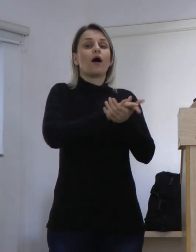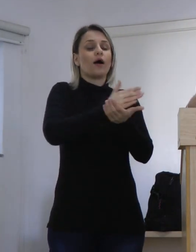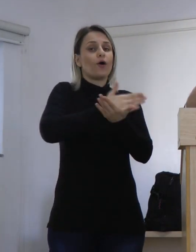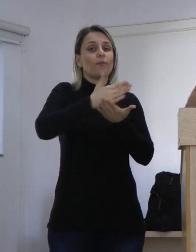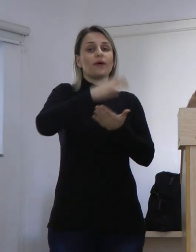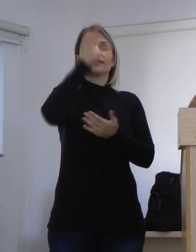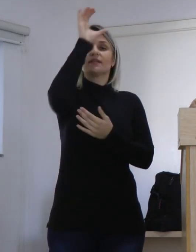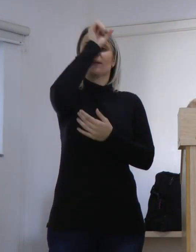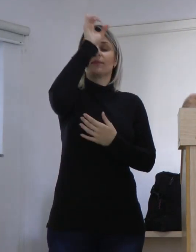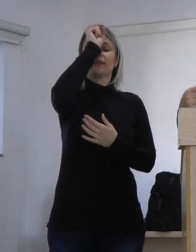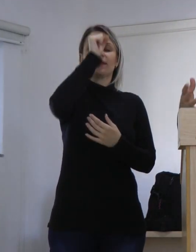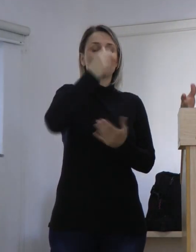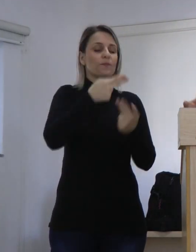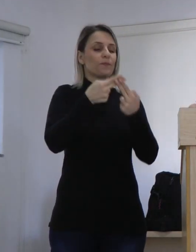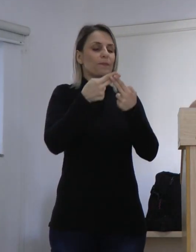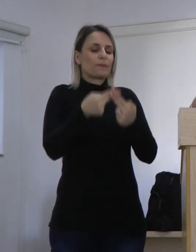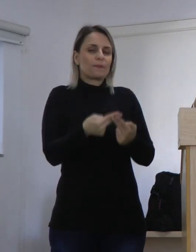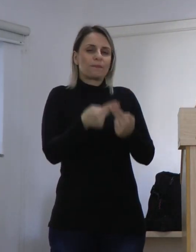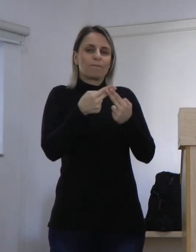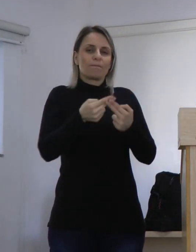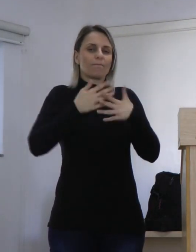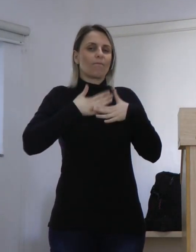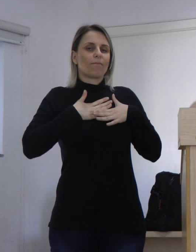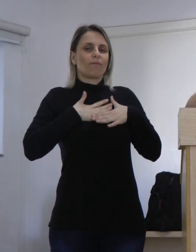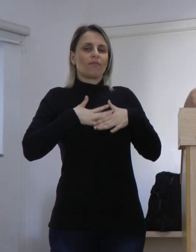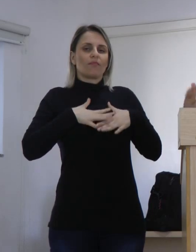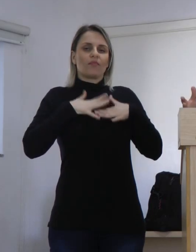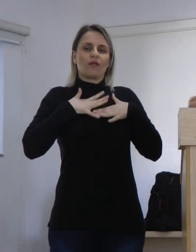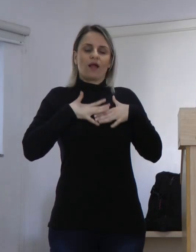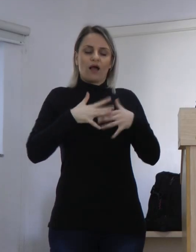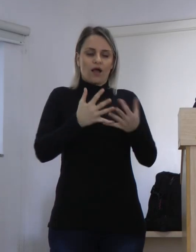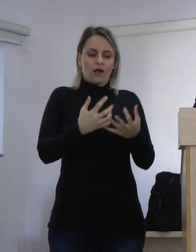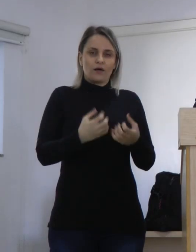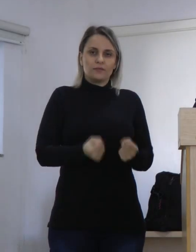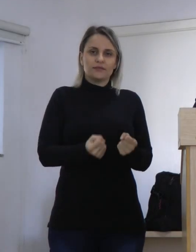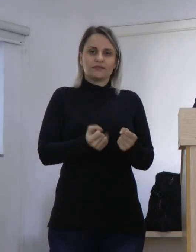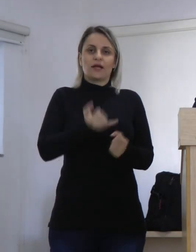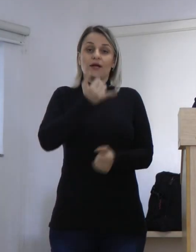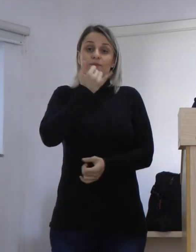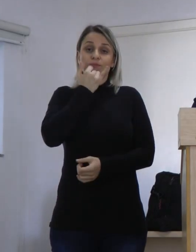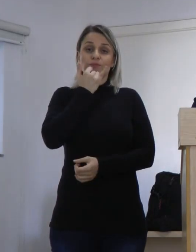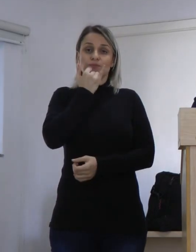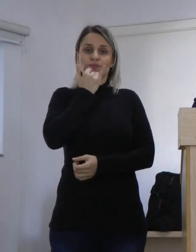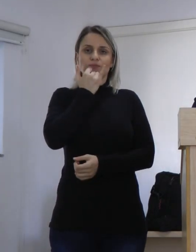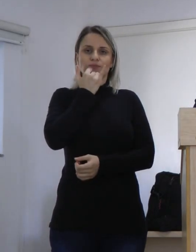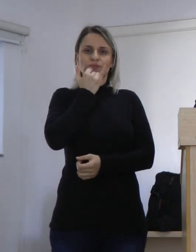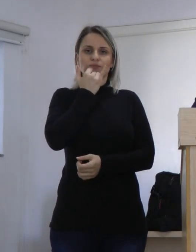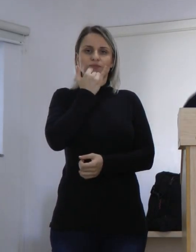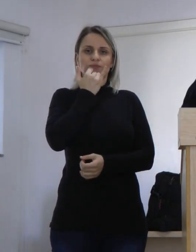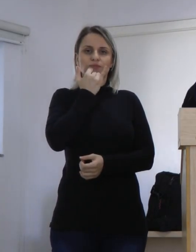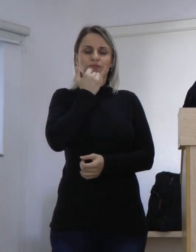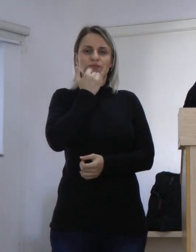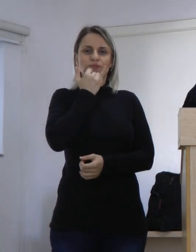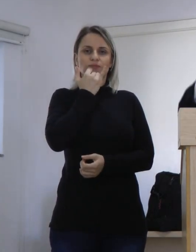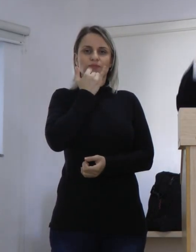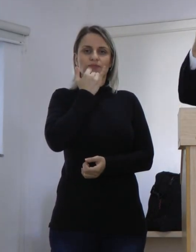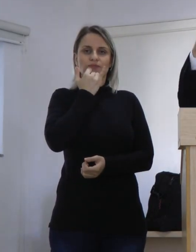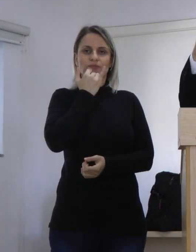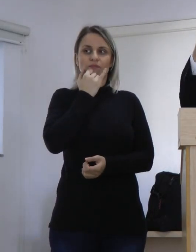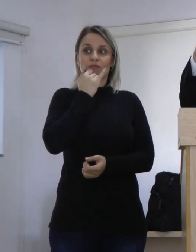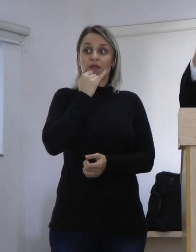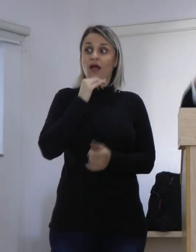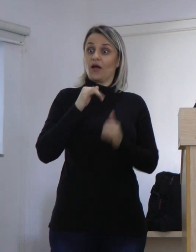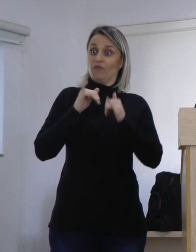paciência, renúncia, tolerância, resignação, perdão. Aí eu falei: seu Monteiro, então quero casar também, eu